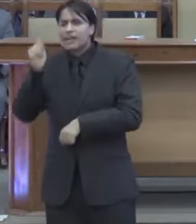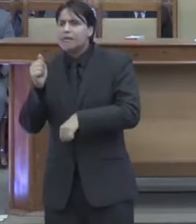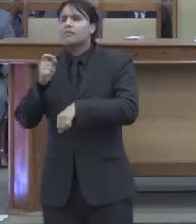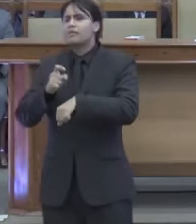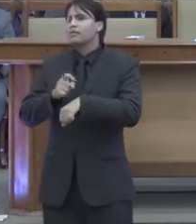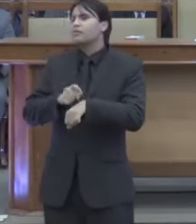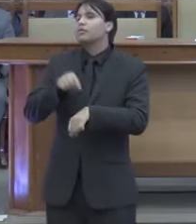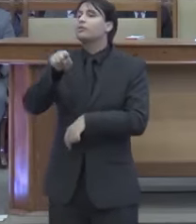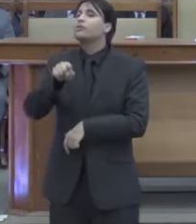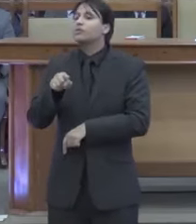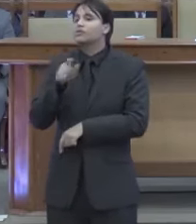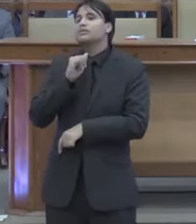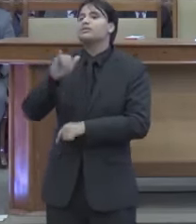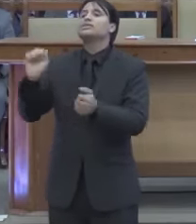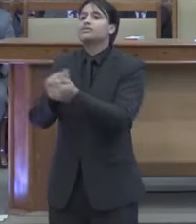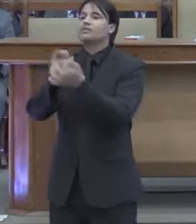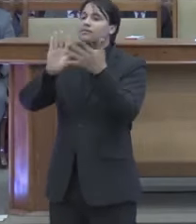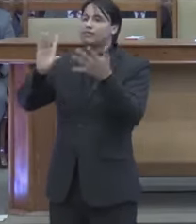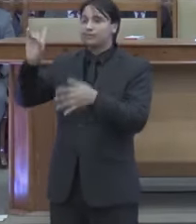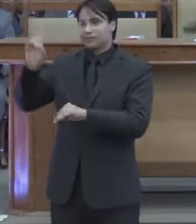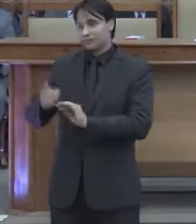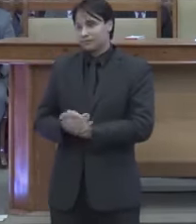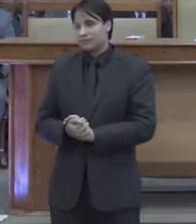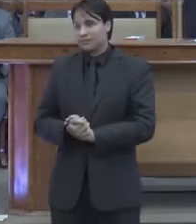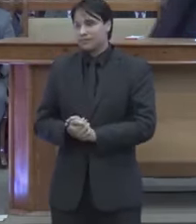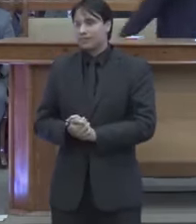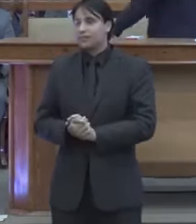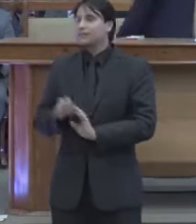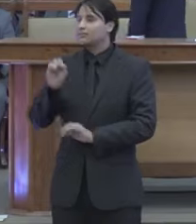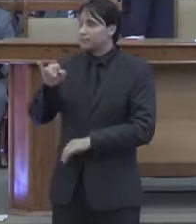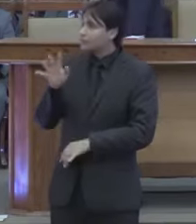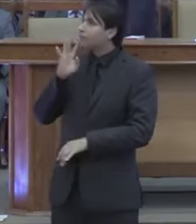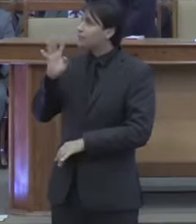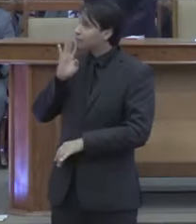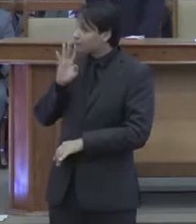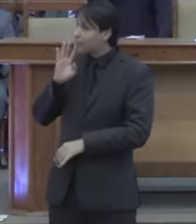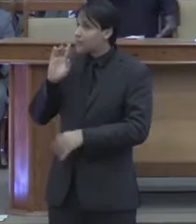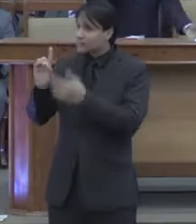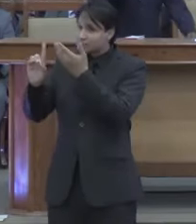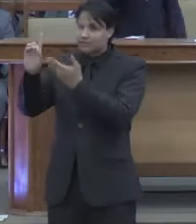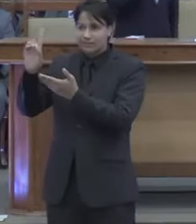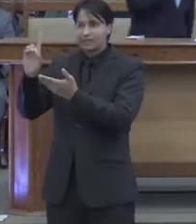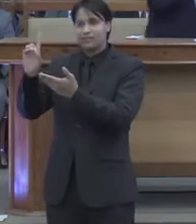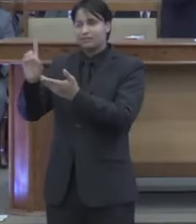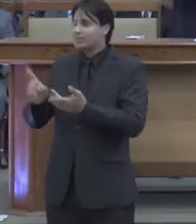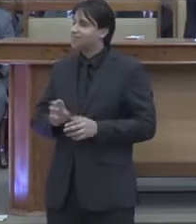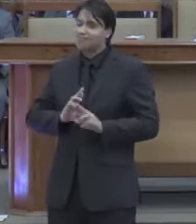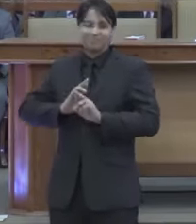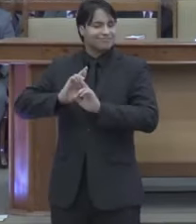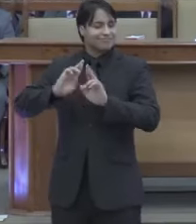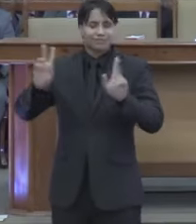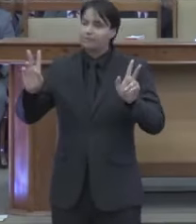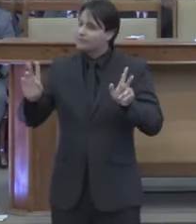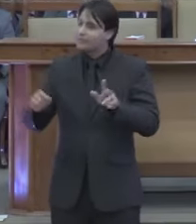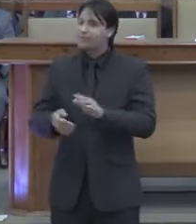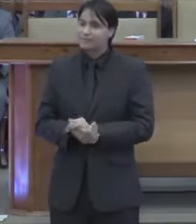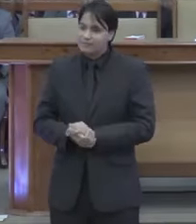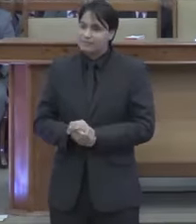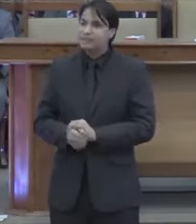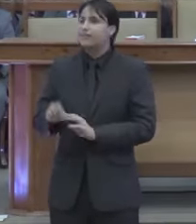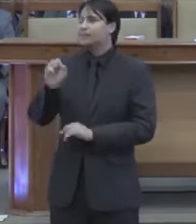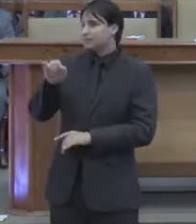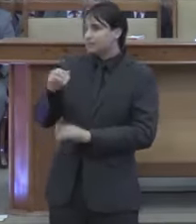vai glorificar. Irmão, quem conhece o maravilhoso é outra coisa. Quem tem experiência